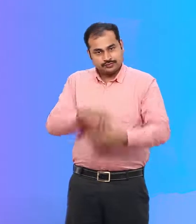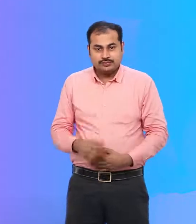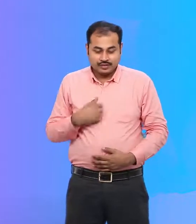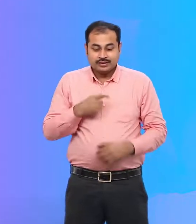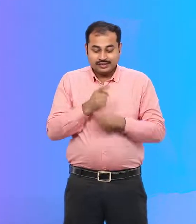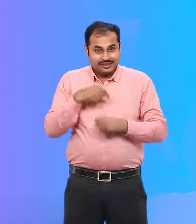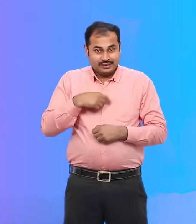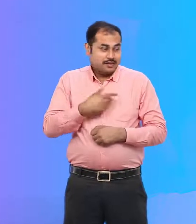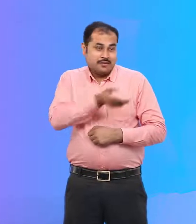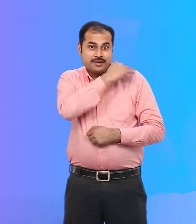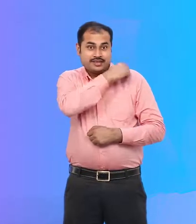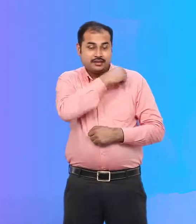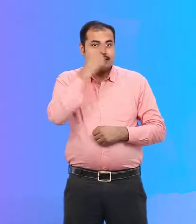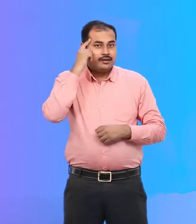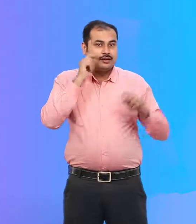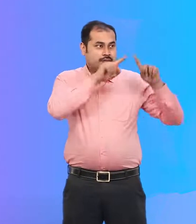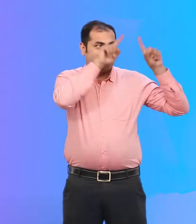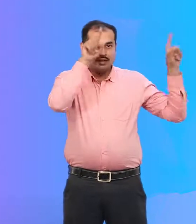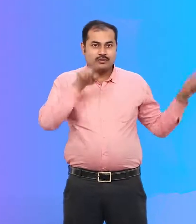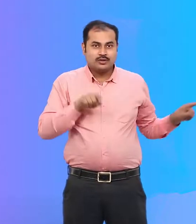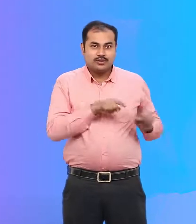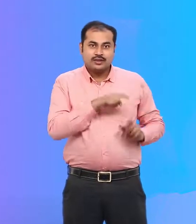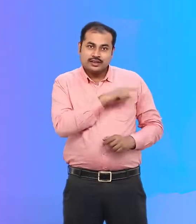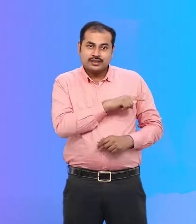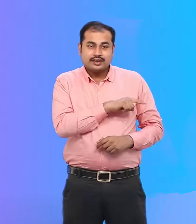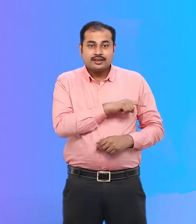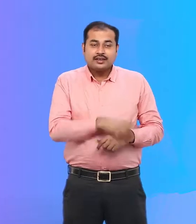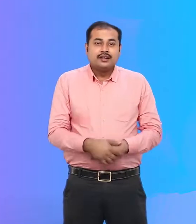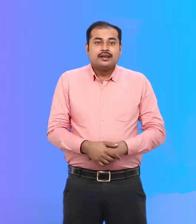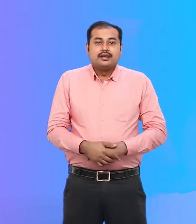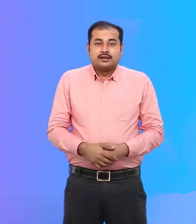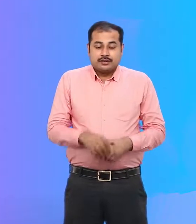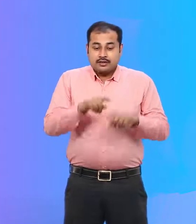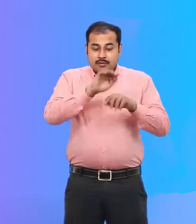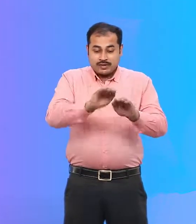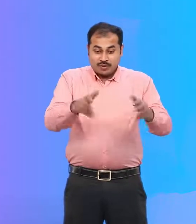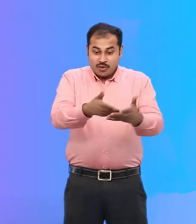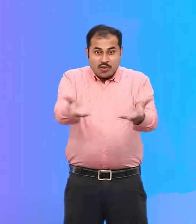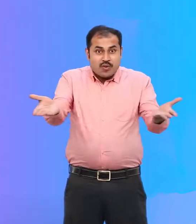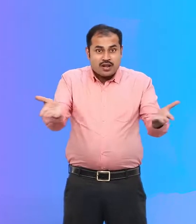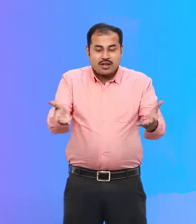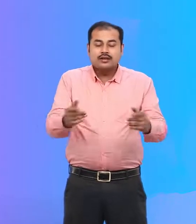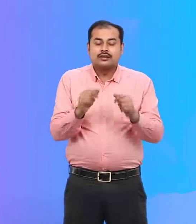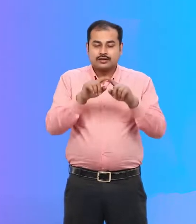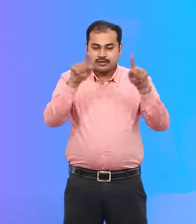कि उनके पीछे ब्लैक बोर्ड है कि बच्चे कंप्यूटर के सामने बैठे